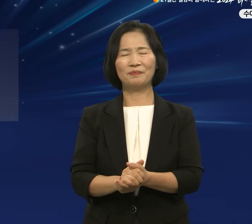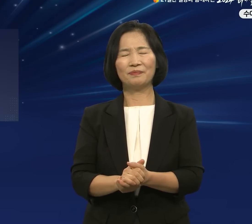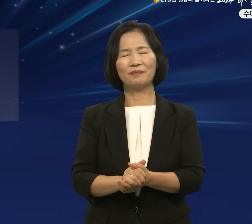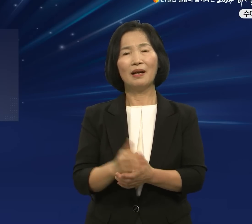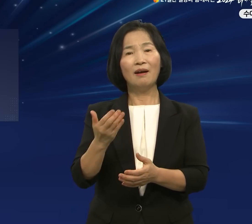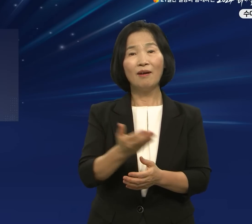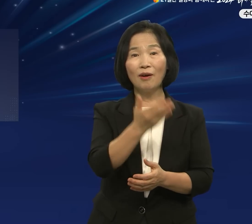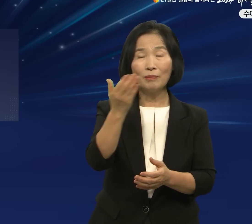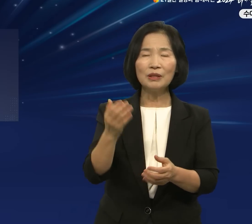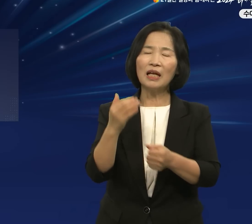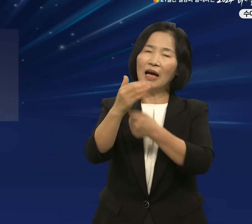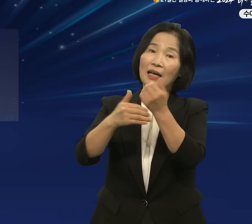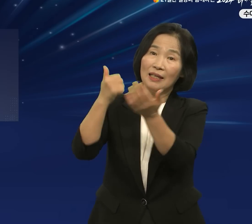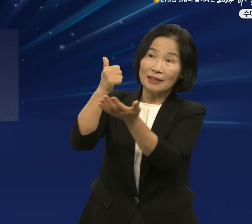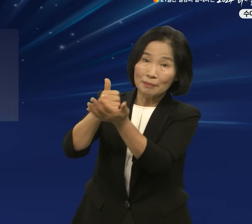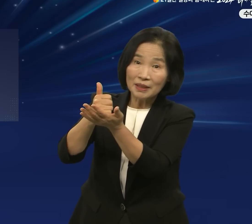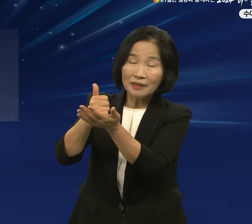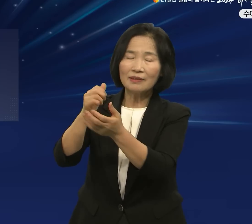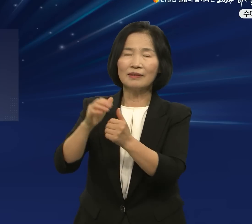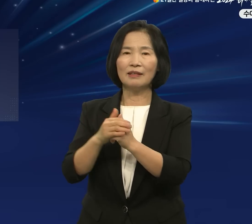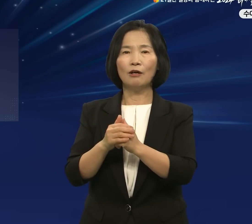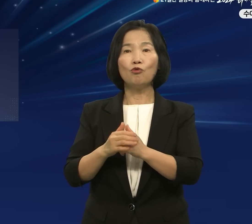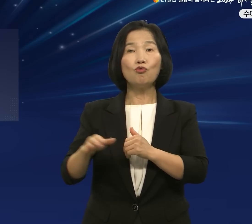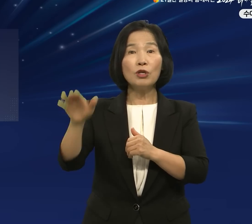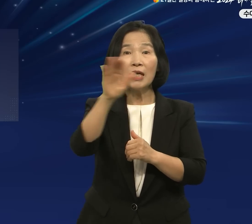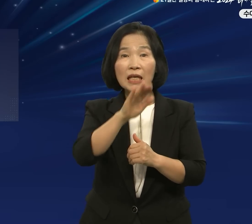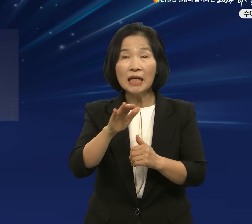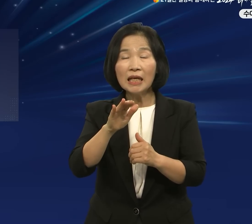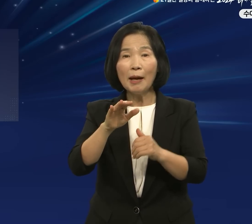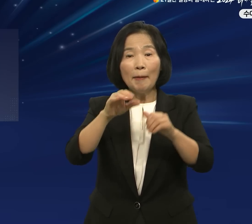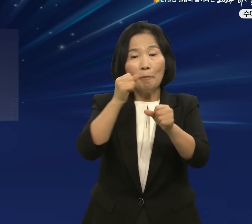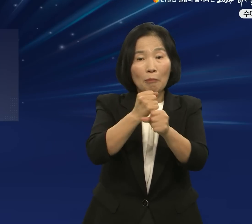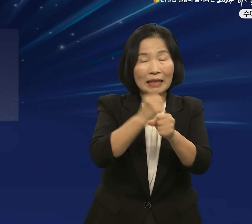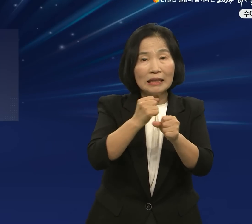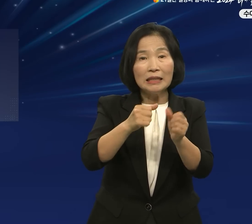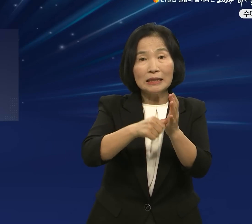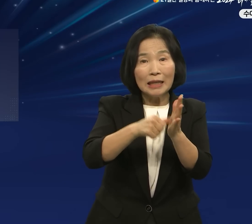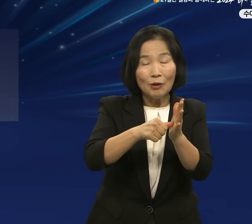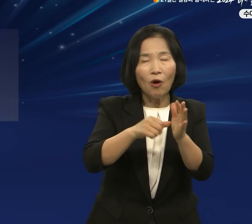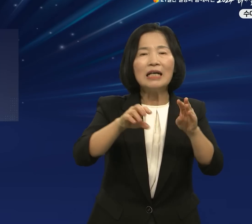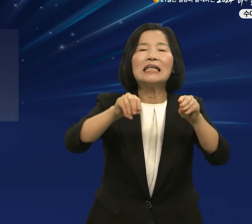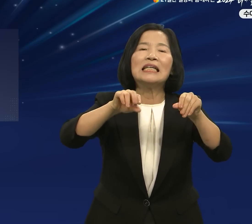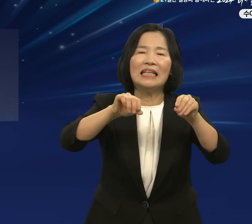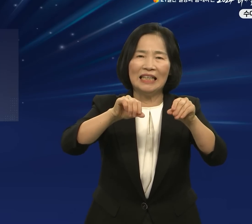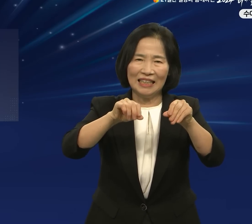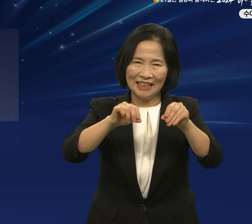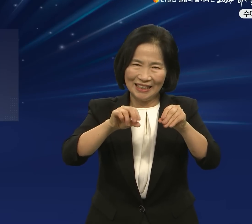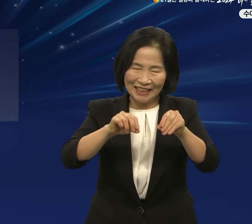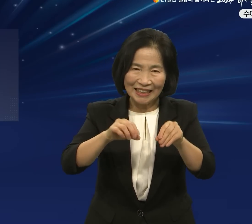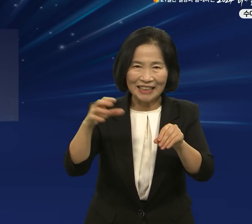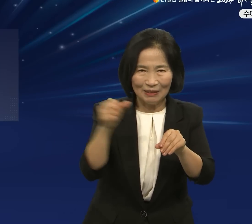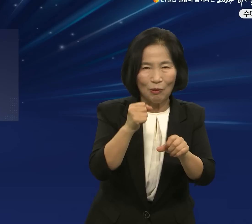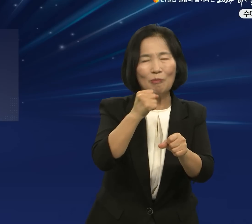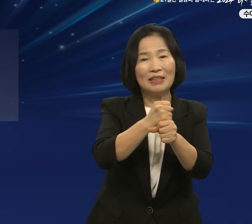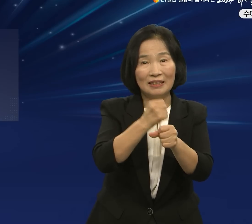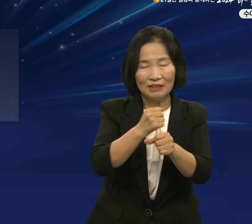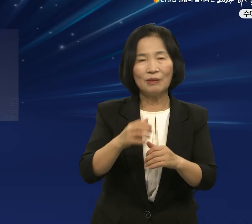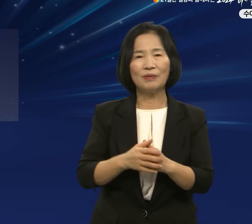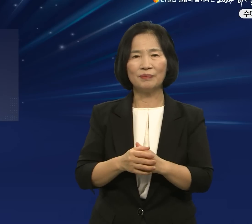하나님께서 사람을 흙으로 빚으셨습니다. 만들었기 때문에 한 번 만들었다고